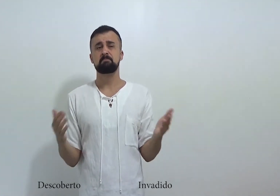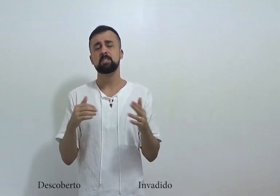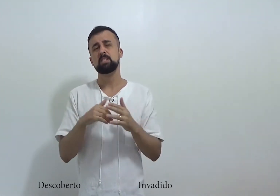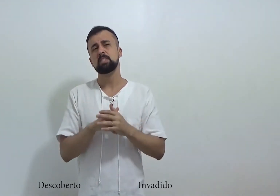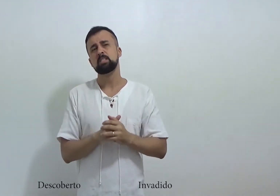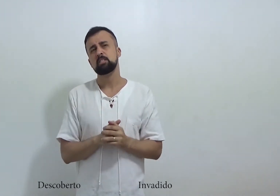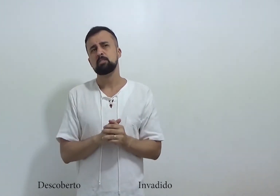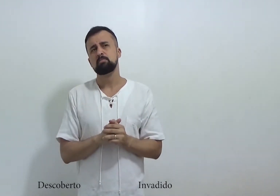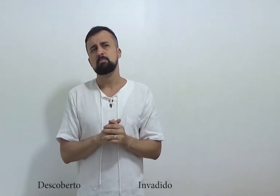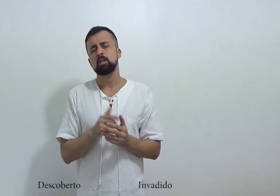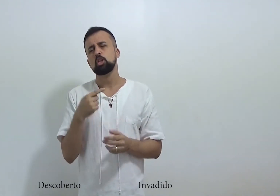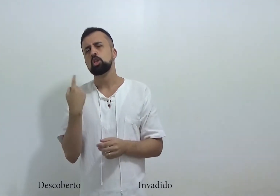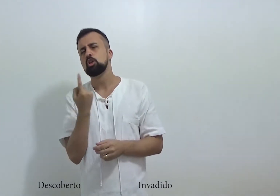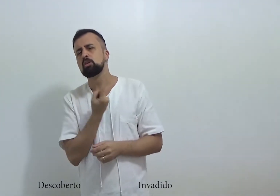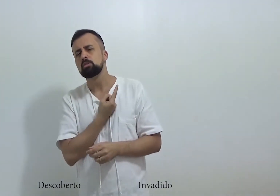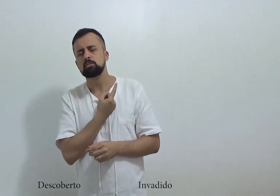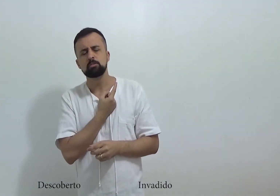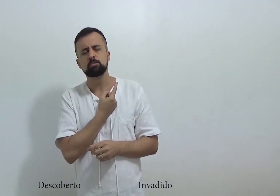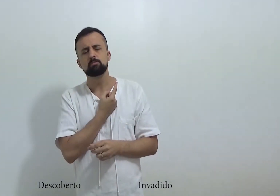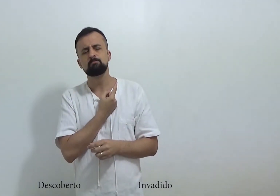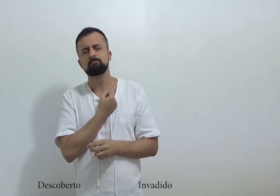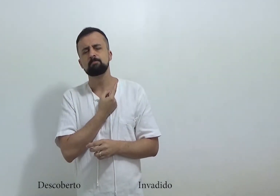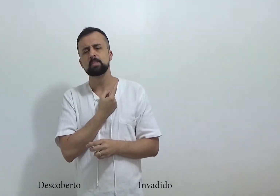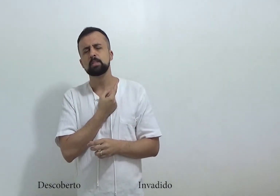descoberto, invadido,